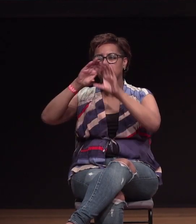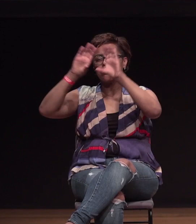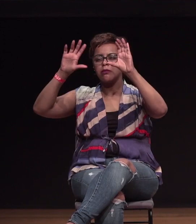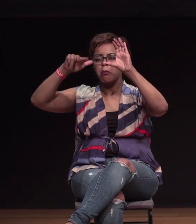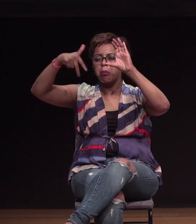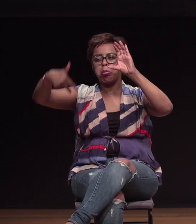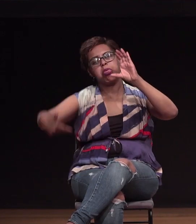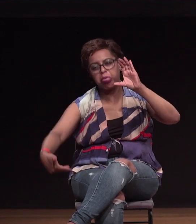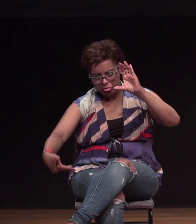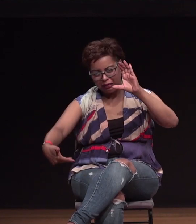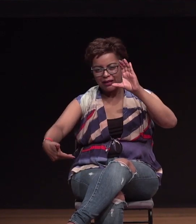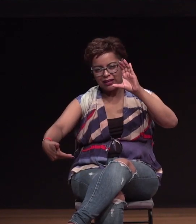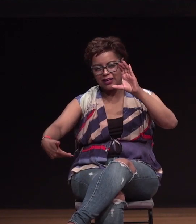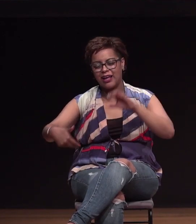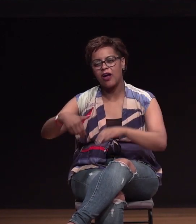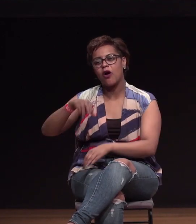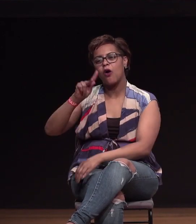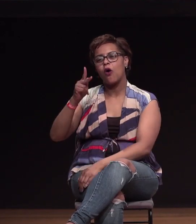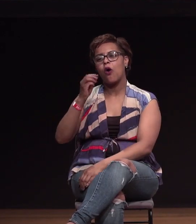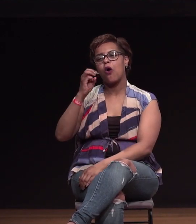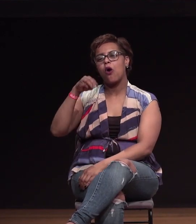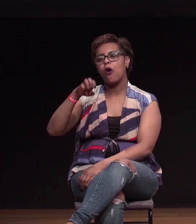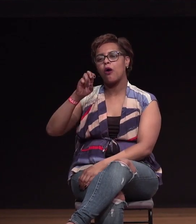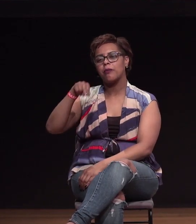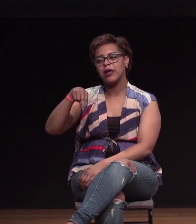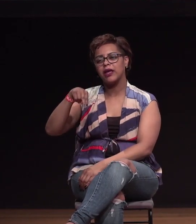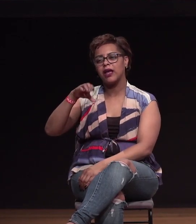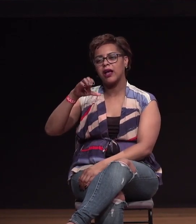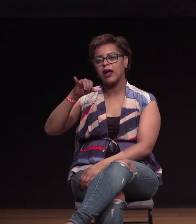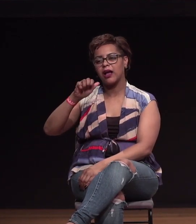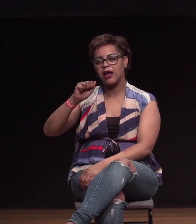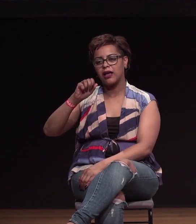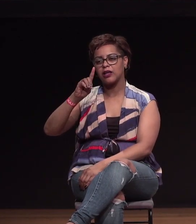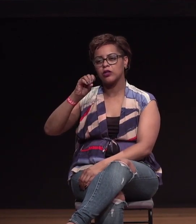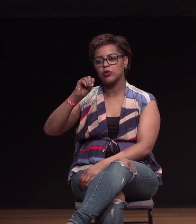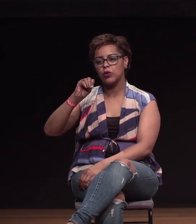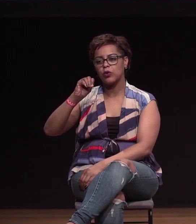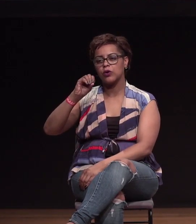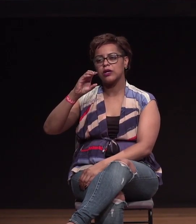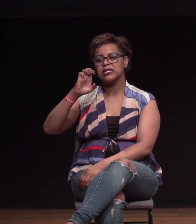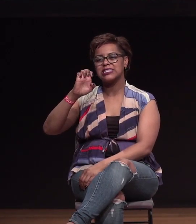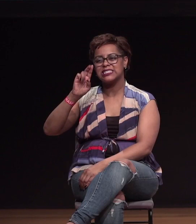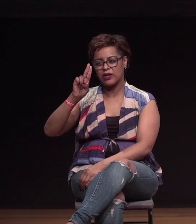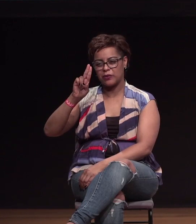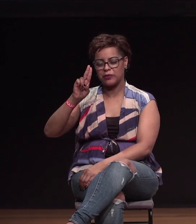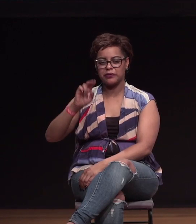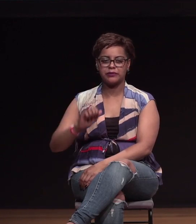melhores coisas que eu já li na minha vida.